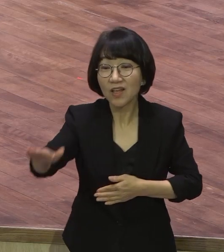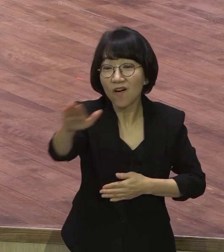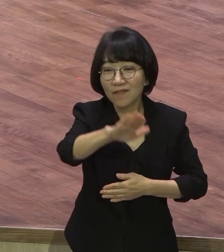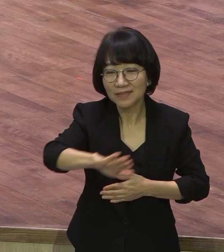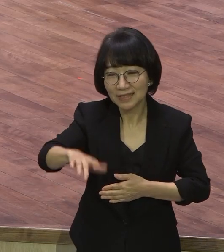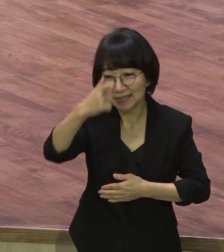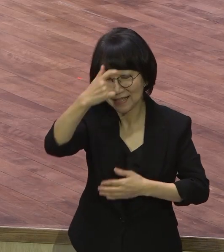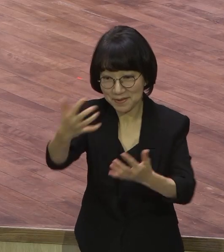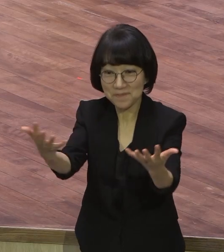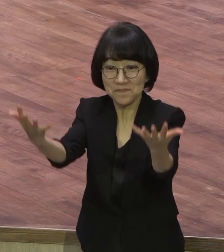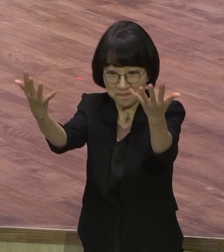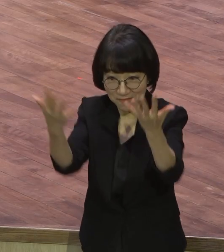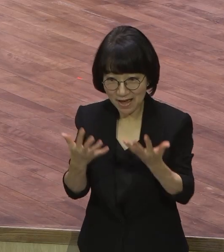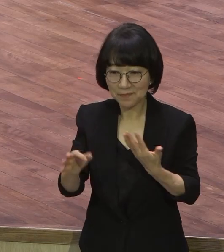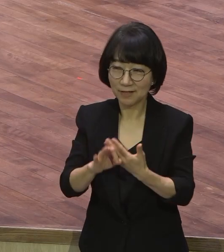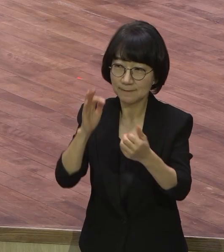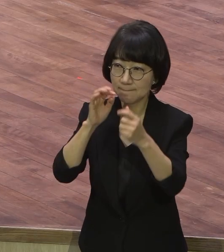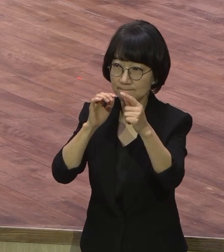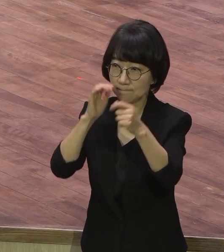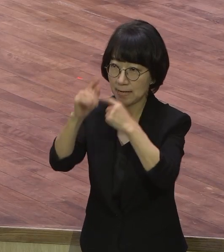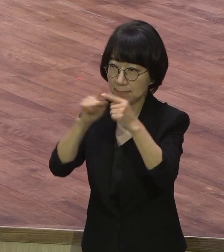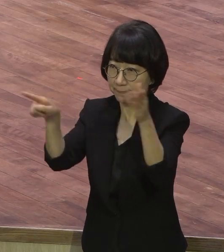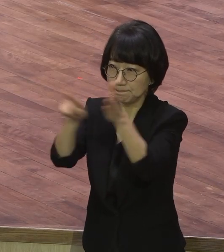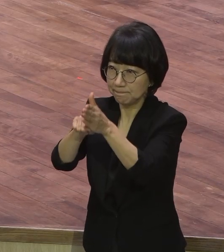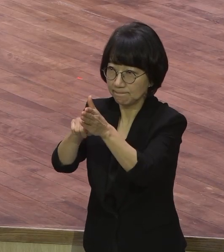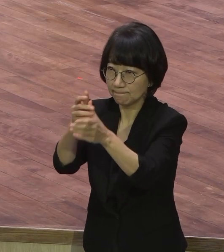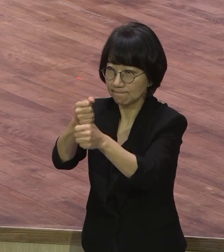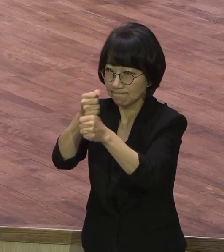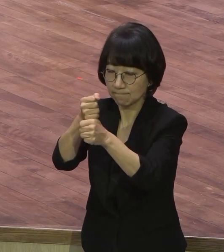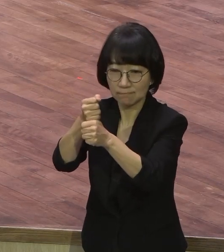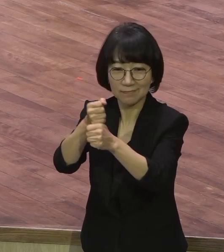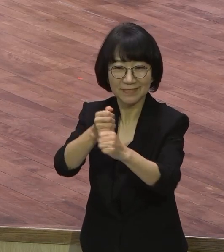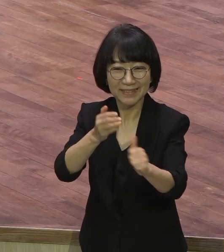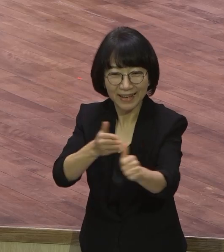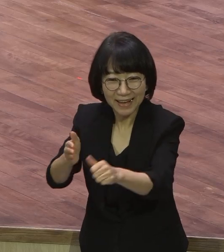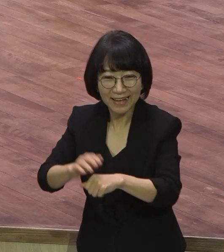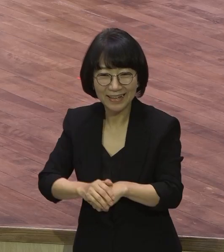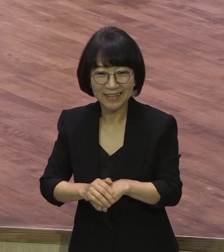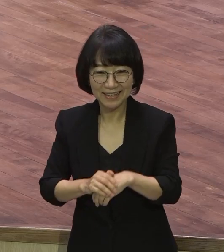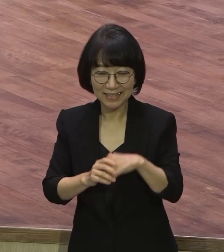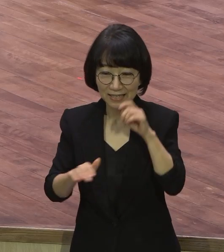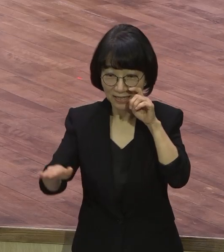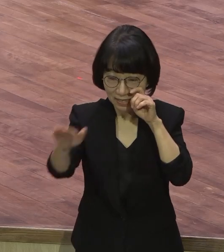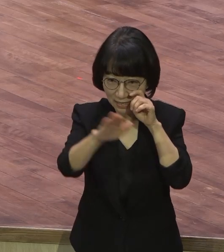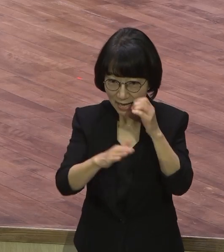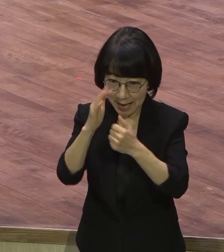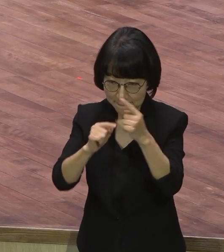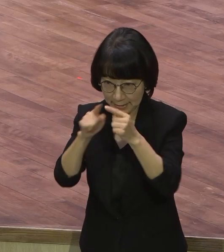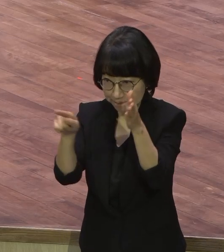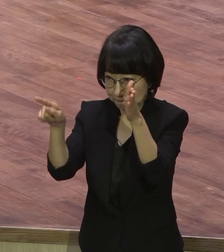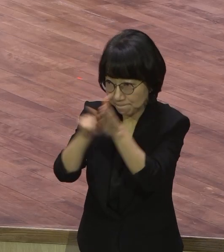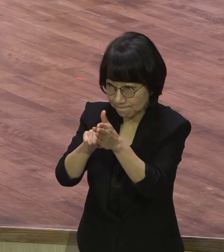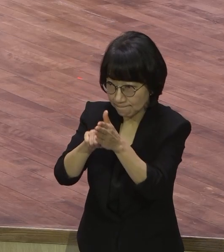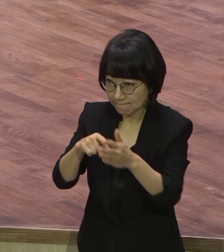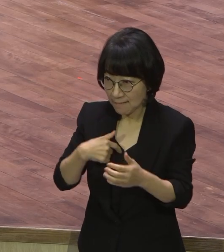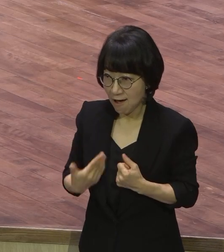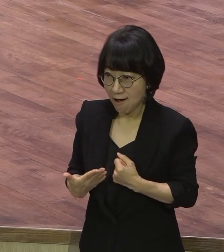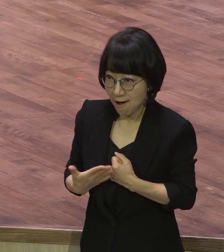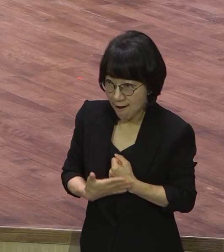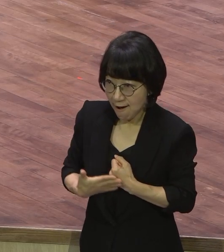말씀 잡고 남들이 이해 못해 남들은 못들어서 나는 들어서 말씀을 통해서 내게 감동이 와서